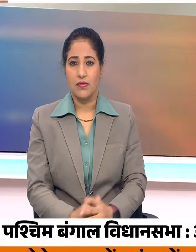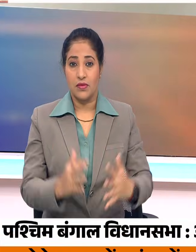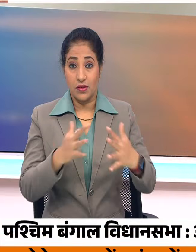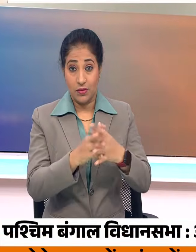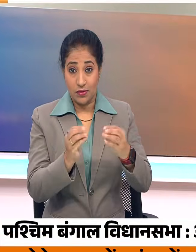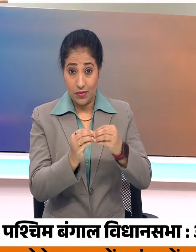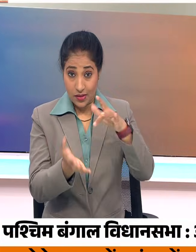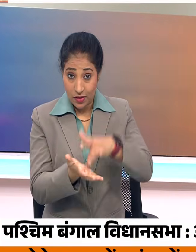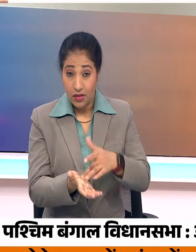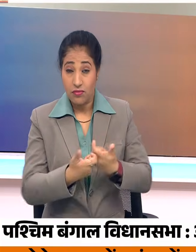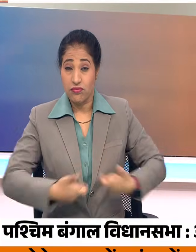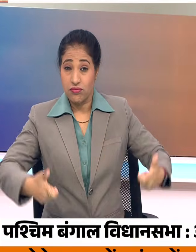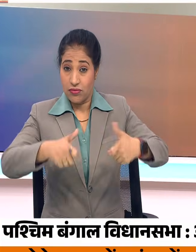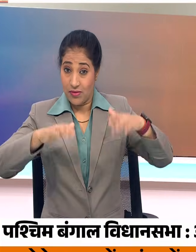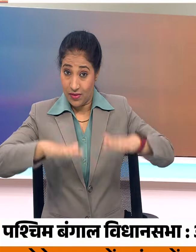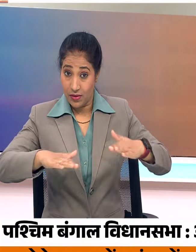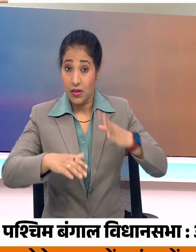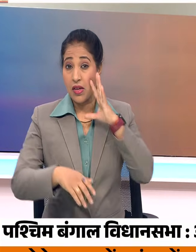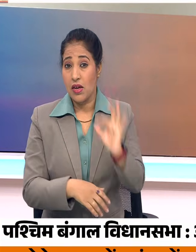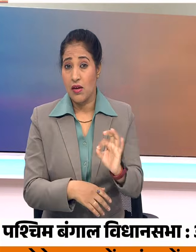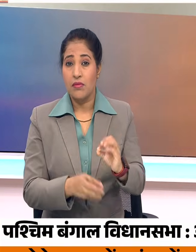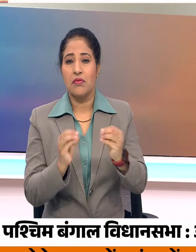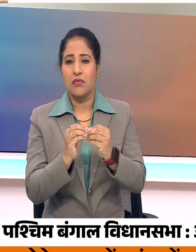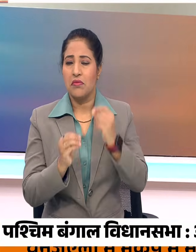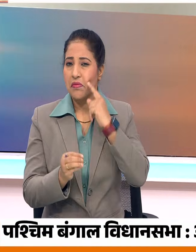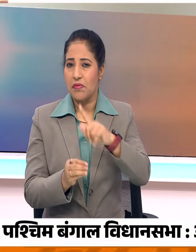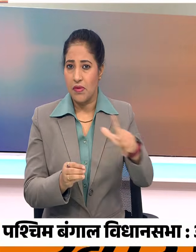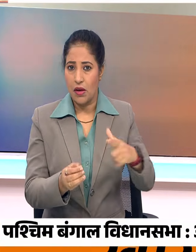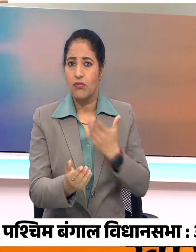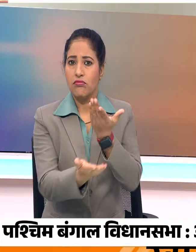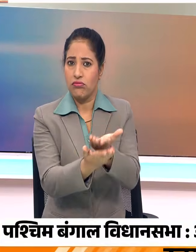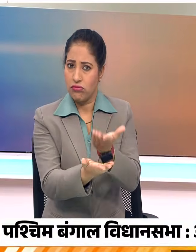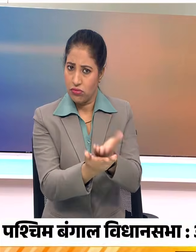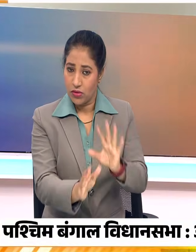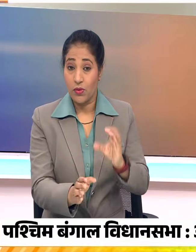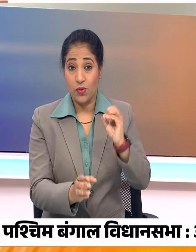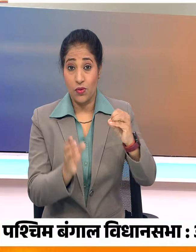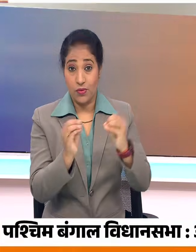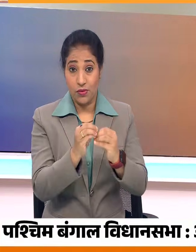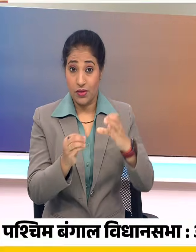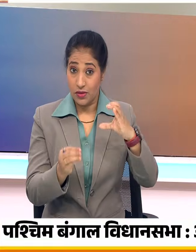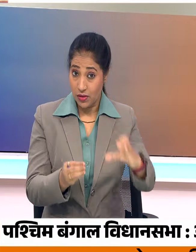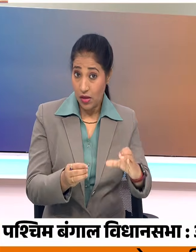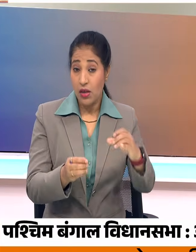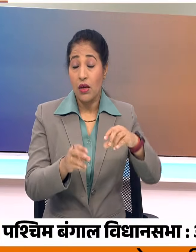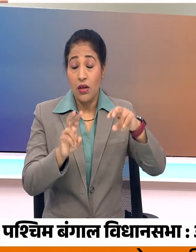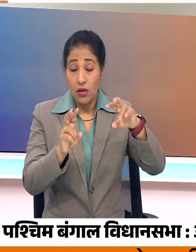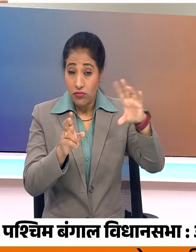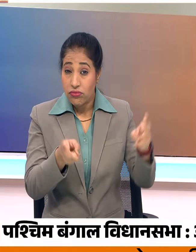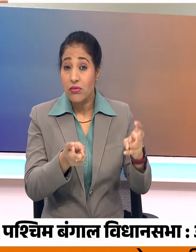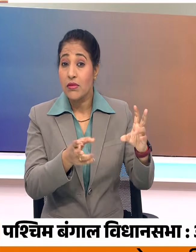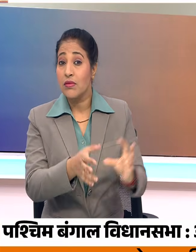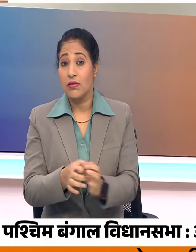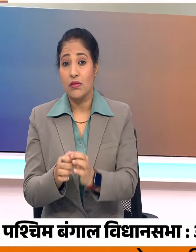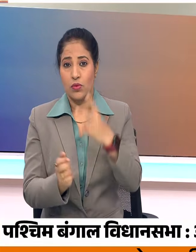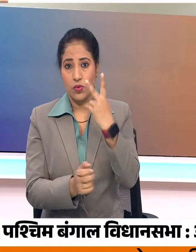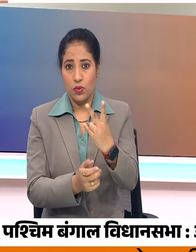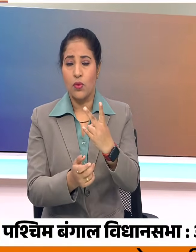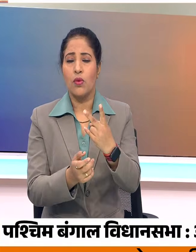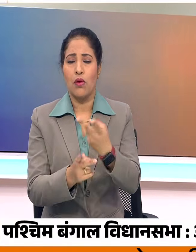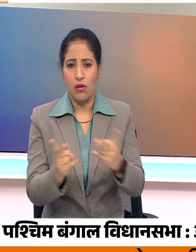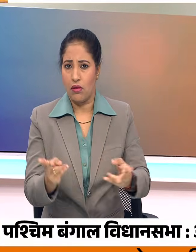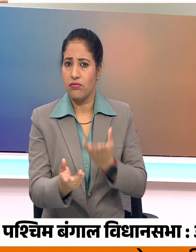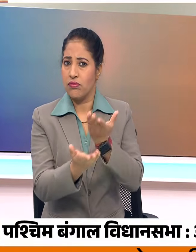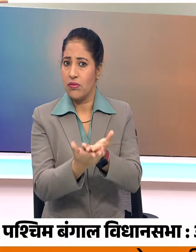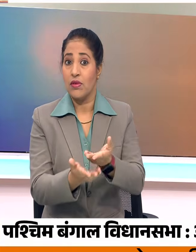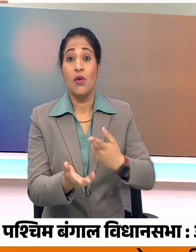पश्चिम बंगाल विधानसभा में आज अहम विधेयक होंगे पेश। ओबीसी से जुड़े 2 संशोधन विधेयक शामिल। राज्य में